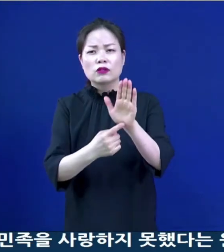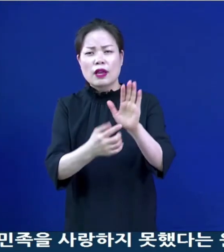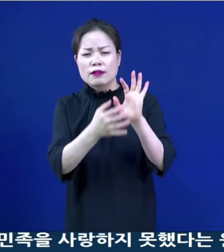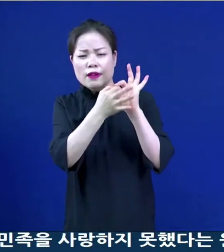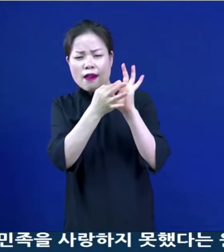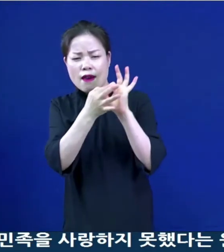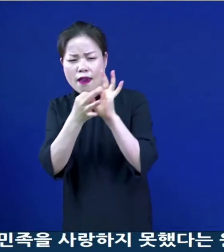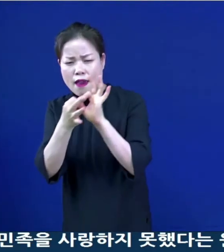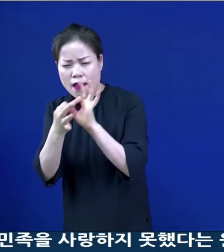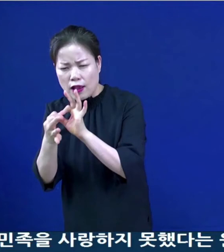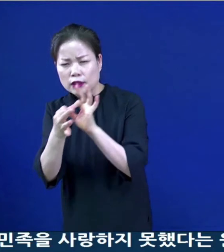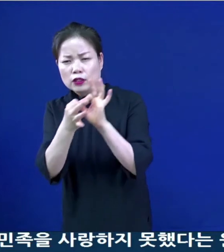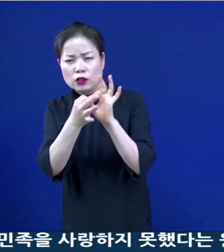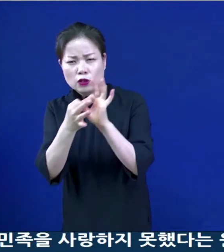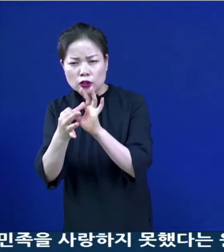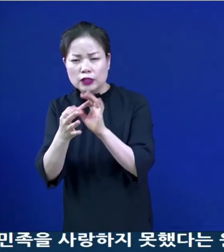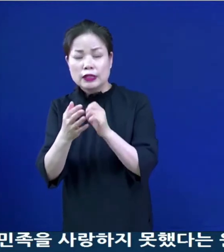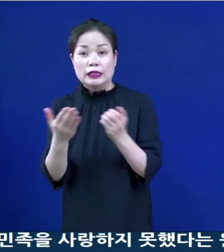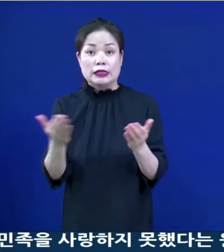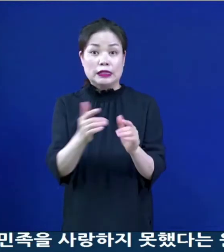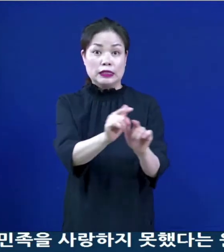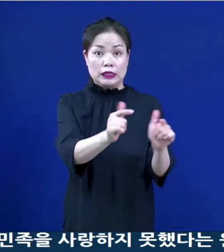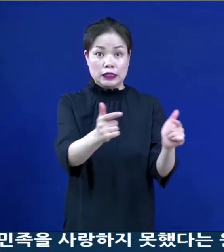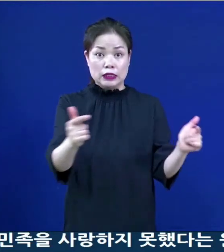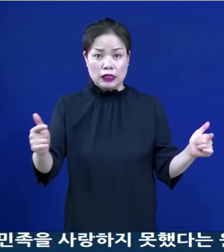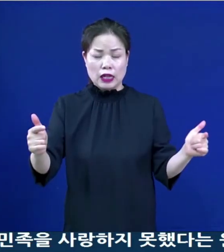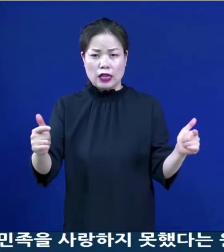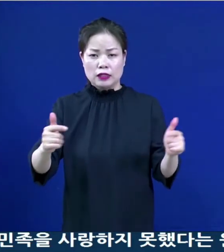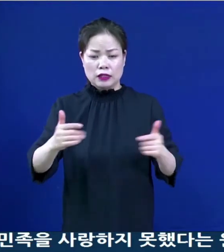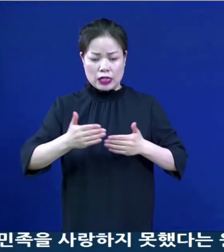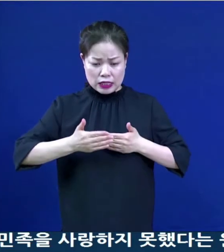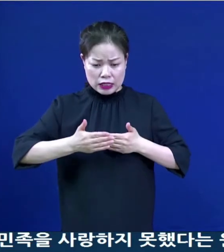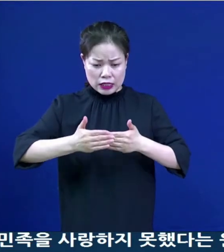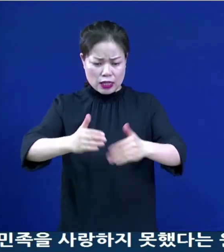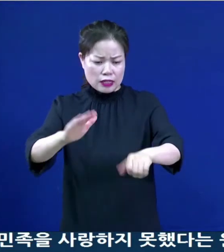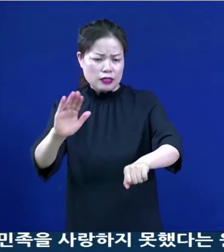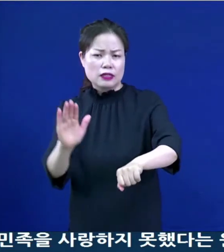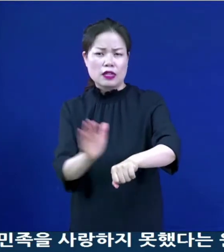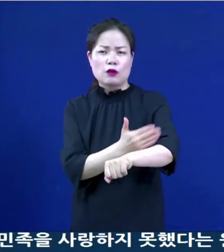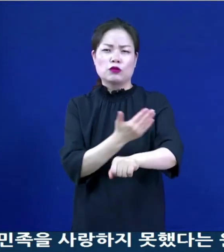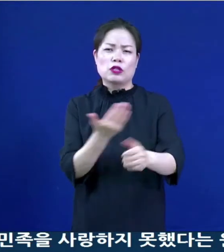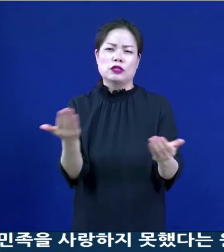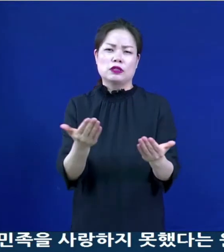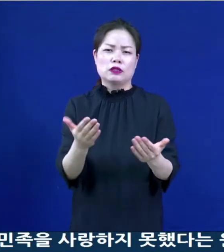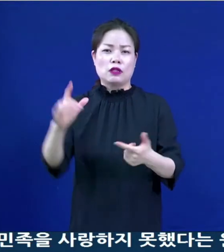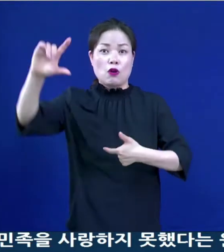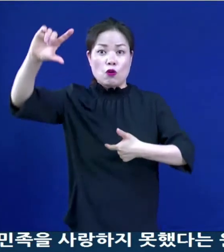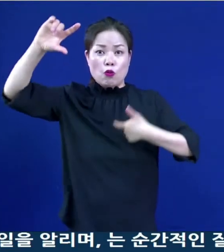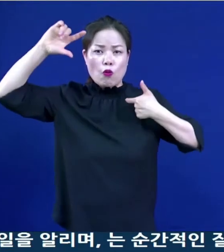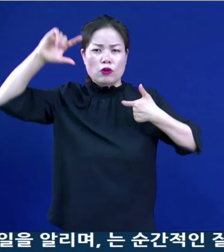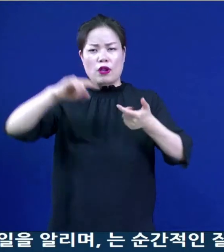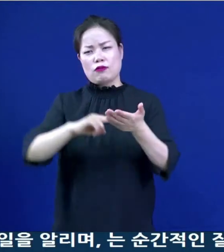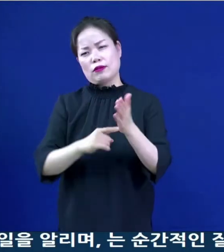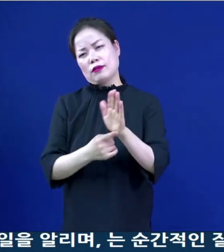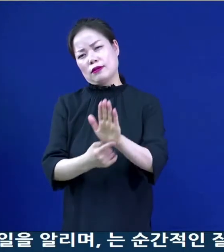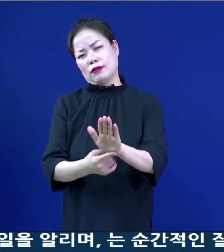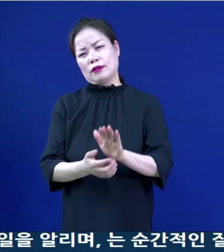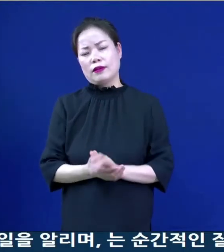계속 지속적으로 그 일들을 진행해 왔던 잘못된 일들을 공개하면서 알렸다, 이런